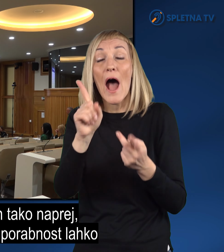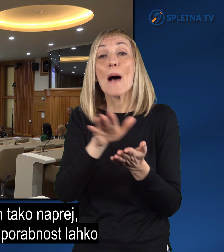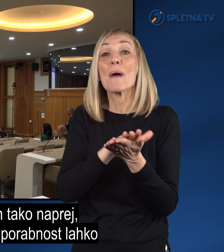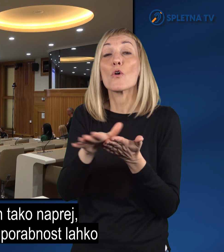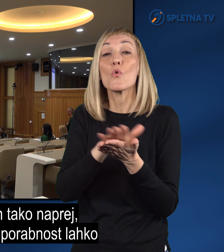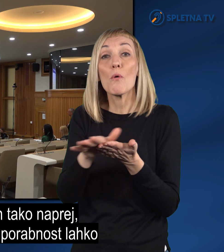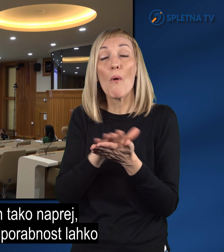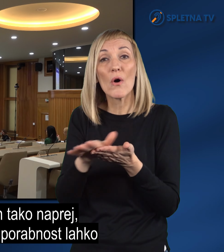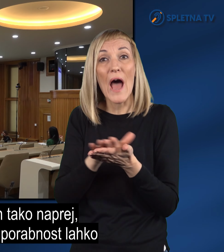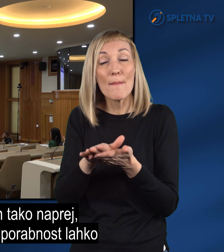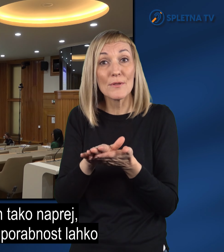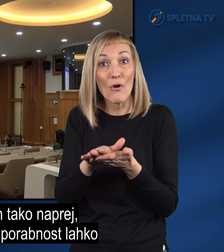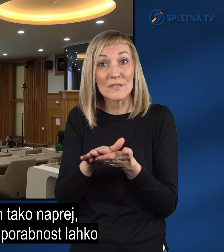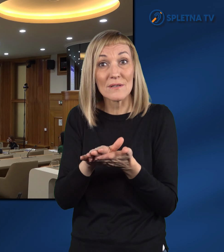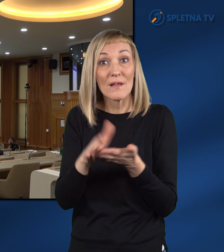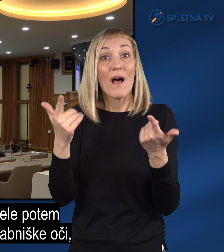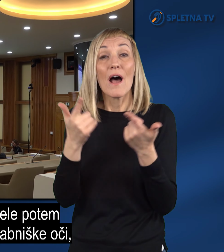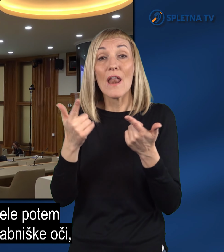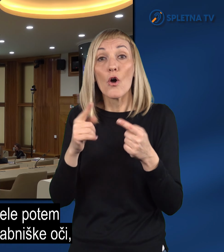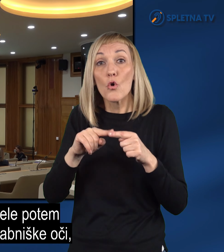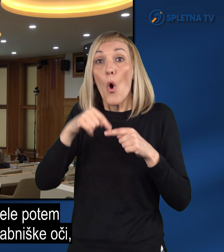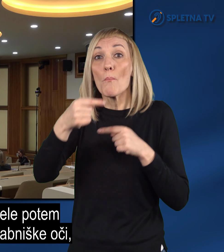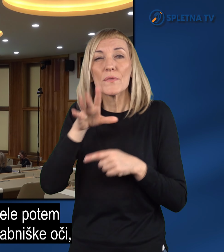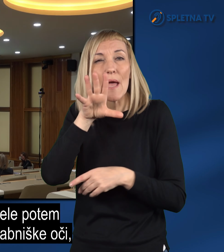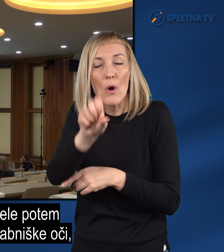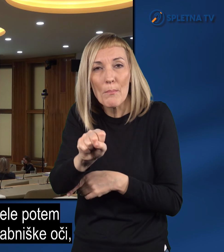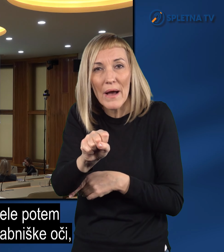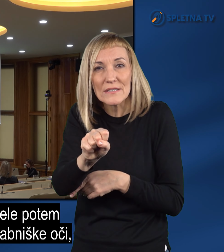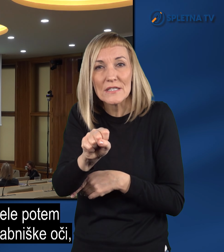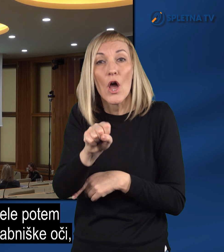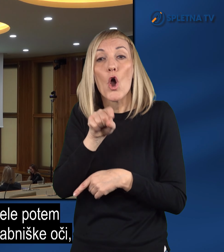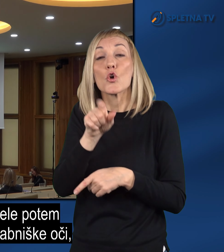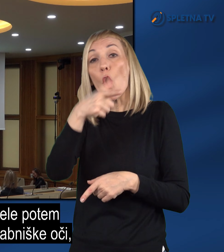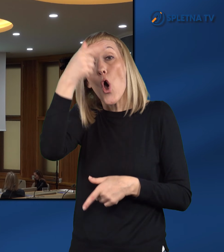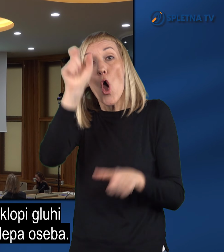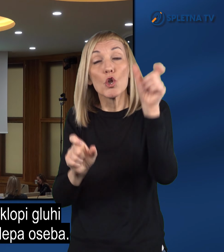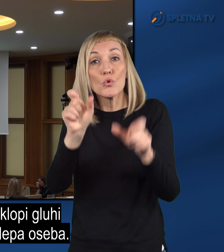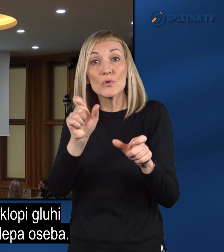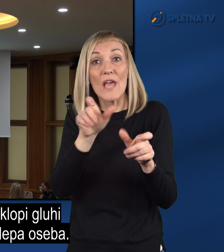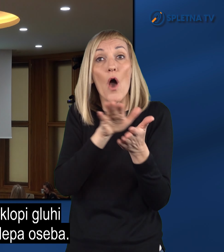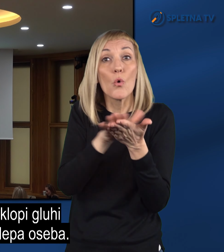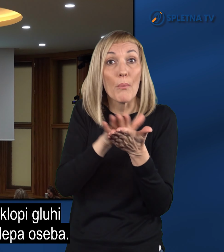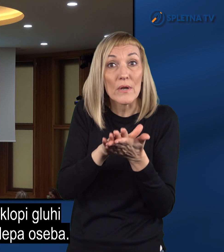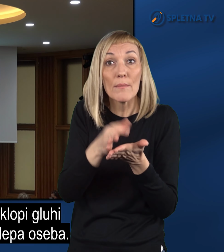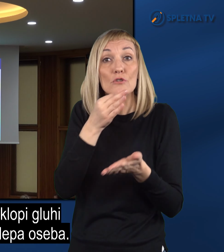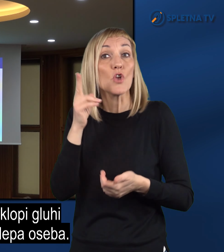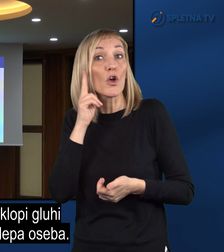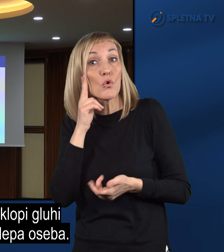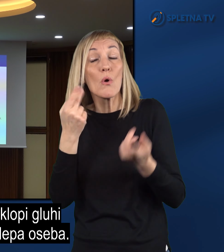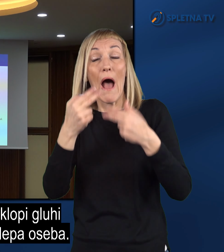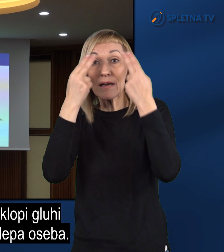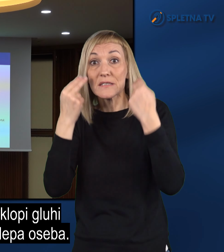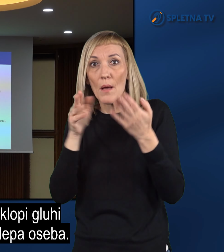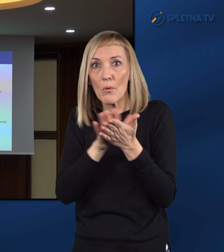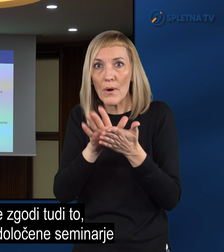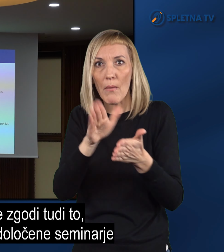ampak samo uporabnost lahko potem vidimo šele skozi uporabniške oči, se pravi, ko se priklopi gor gluh oziroma slepa